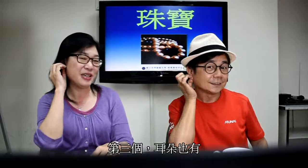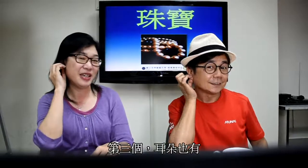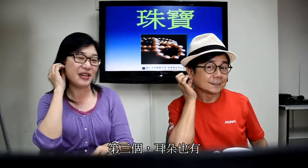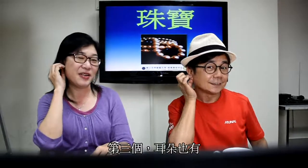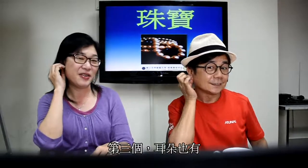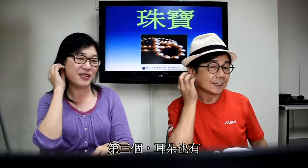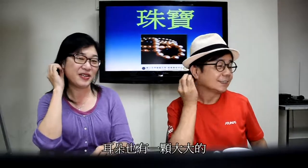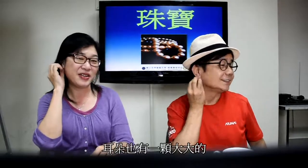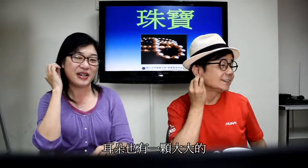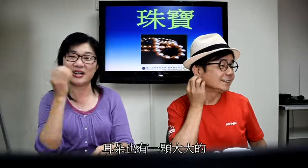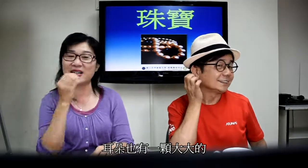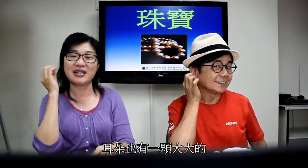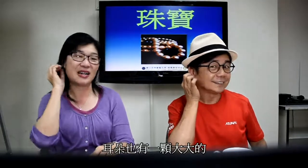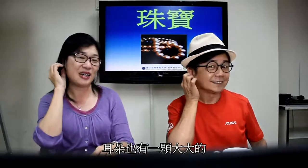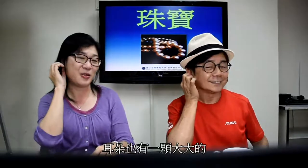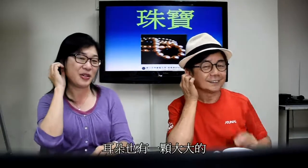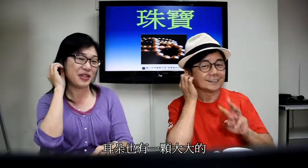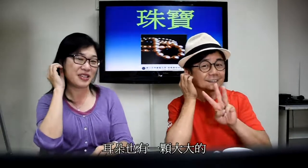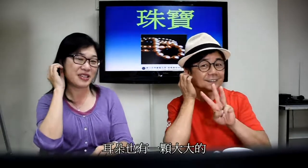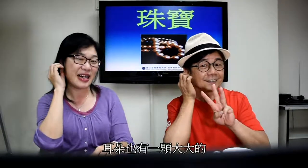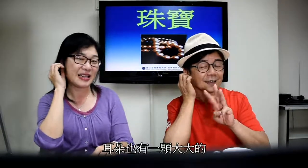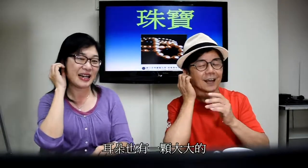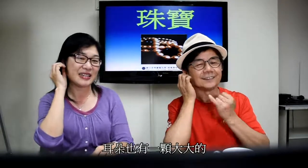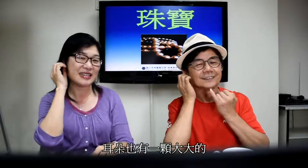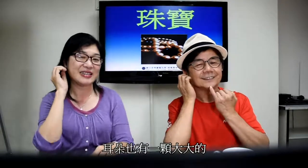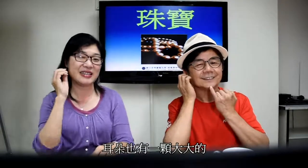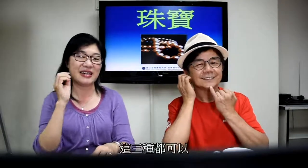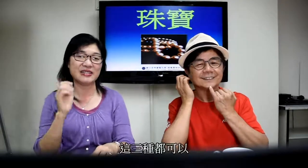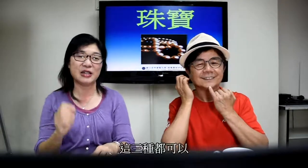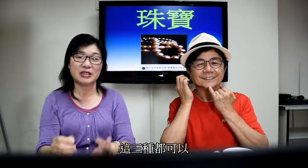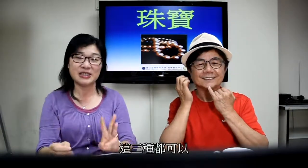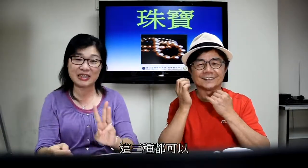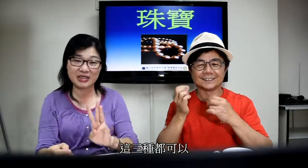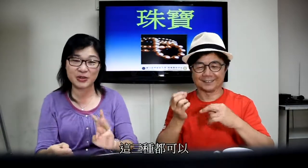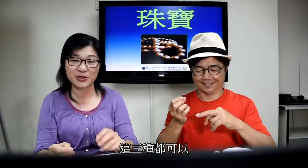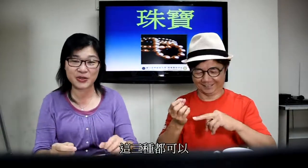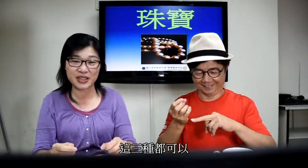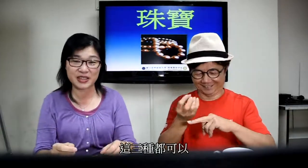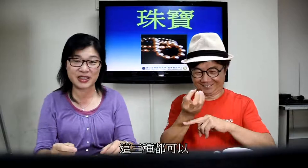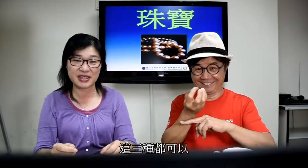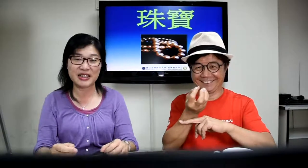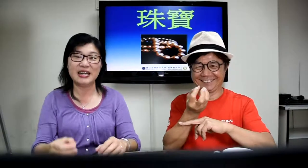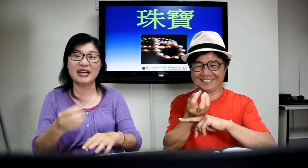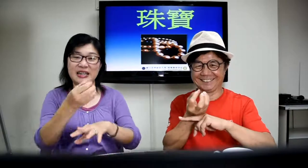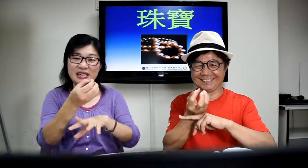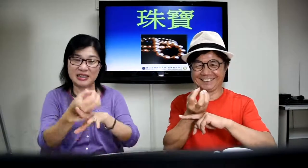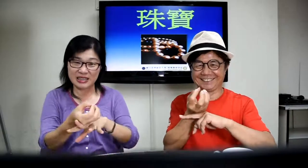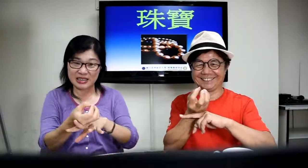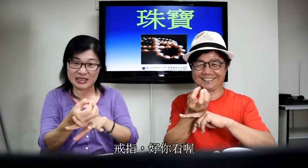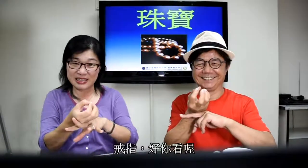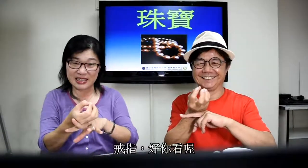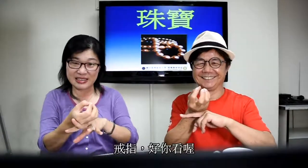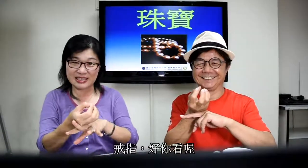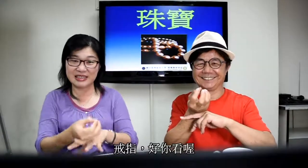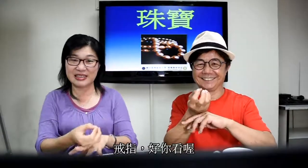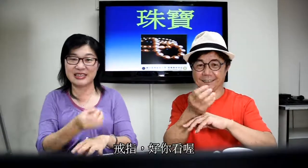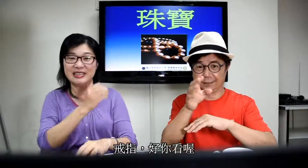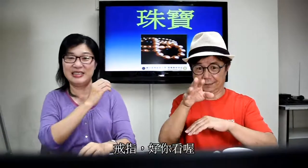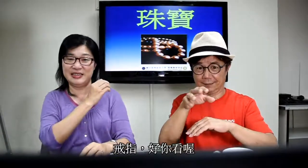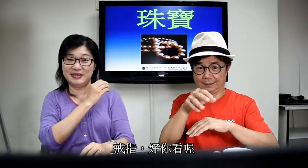有，耳朵也有一颗大大的。这三种都可以。戒指，好，